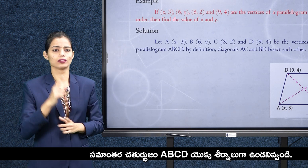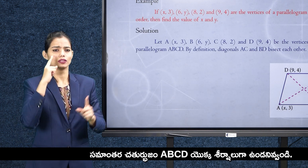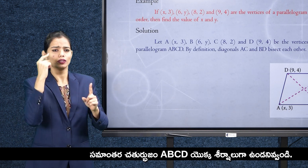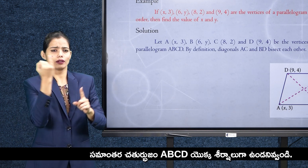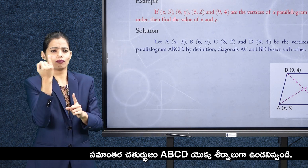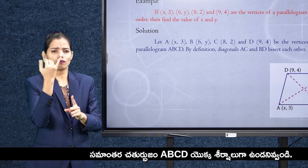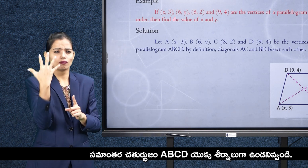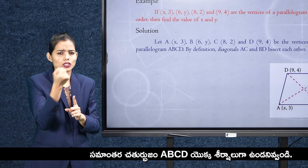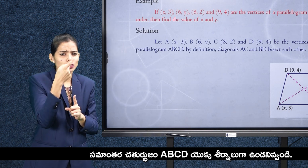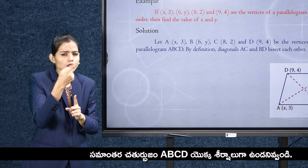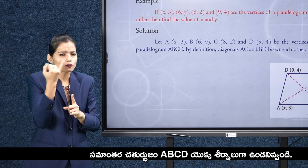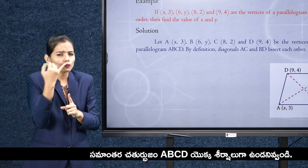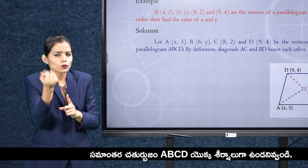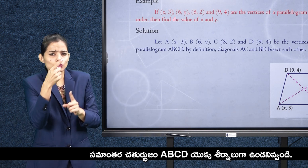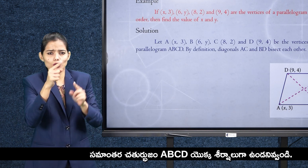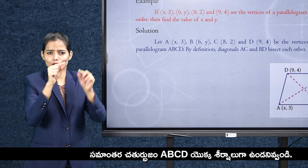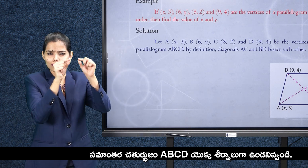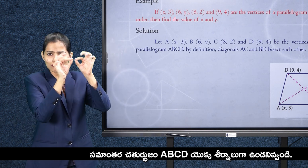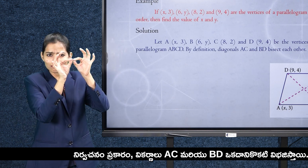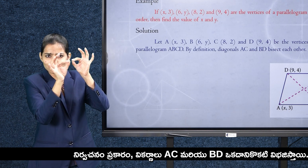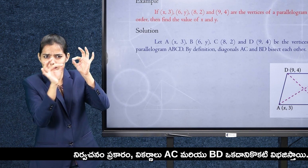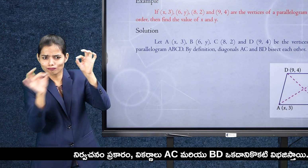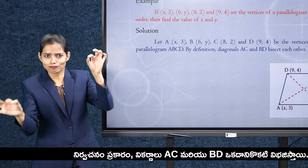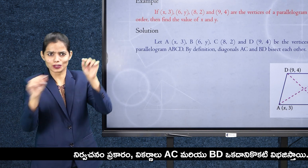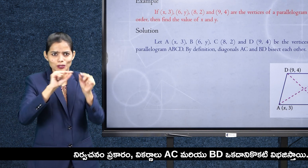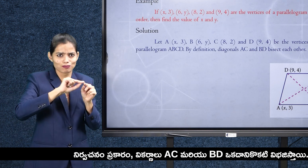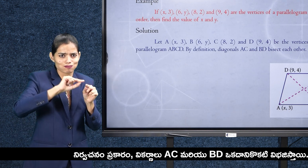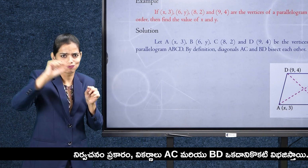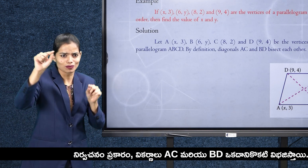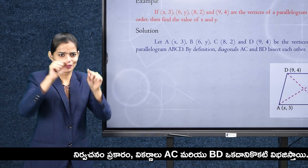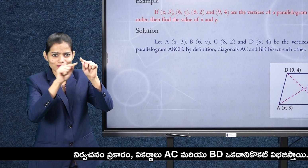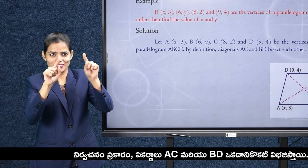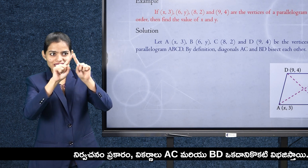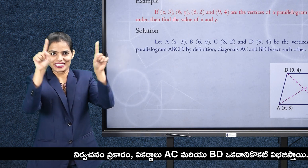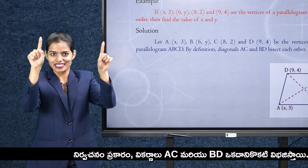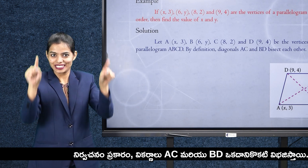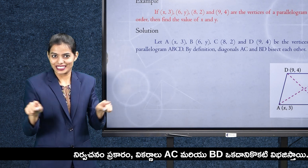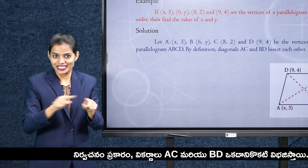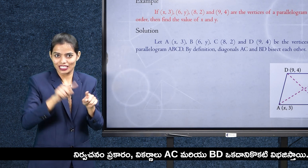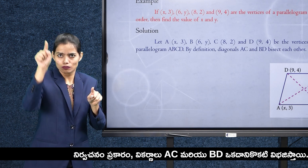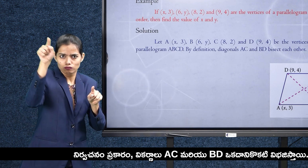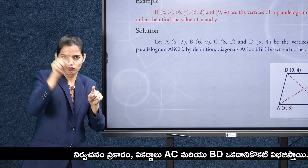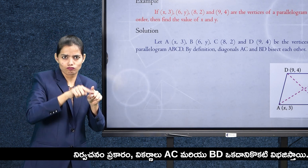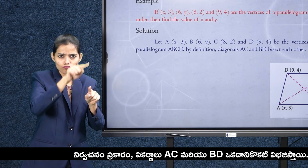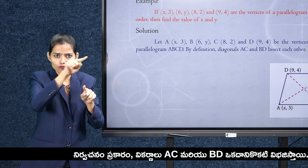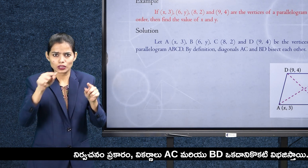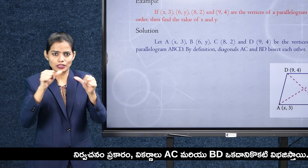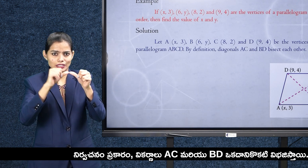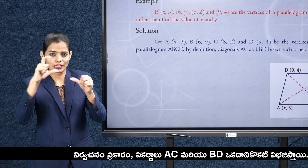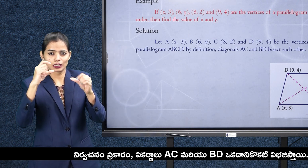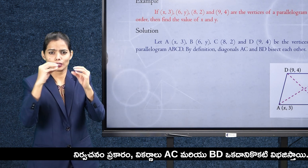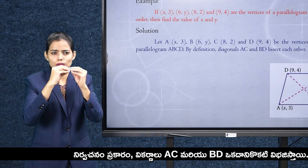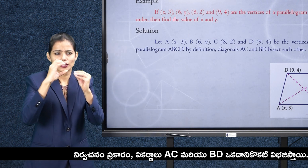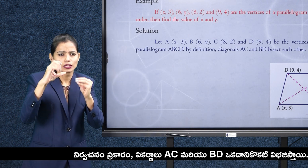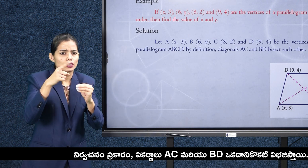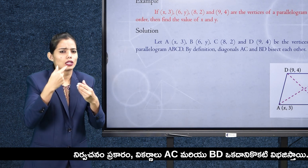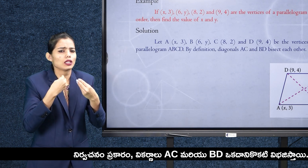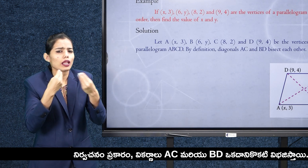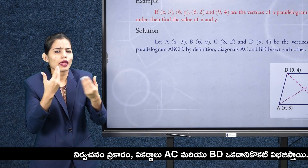యొక్క శీర్షాలుగా ఉండనివ్వండి. నిర్వచనం ప్రకారం వికర్ణాలు AC మరియు BD